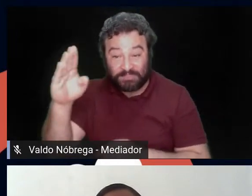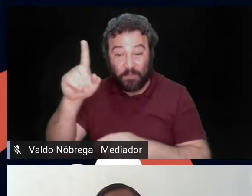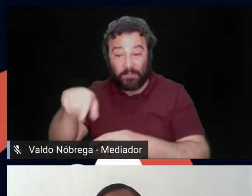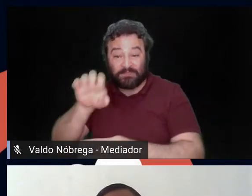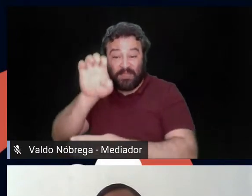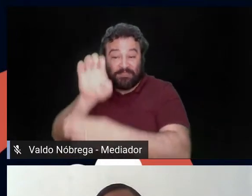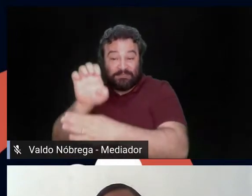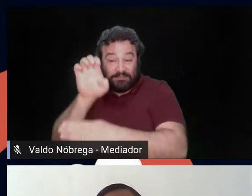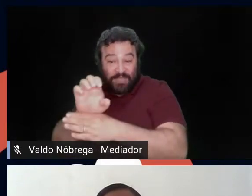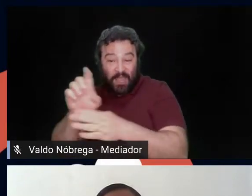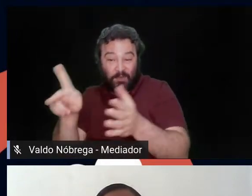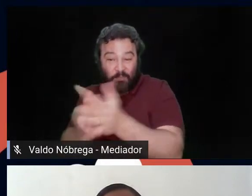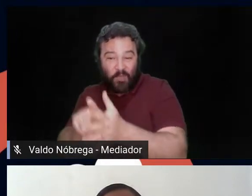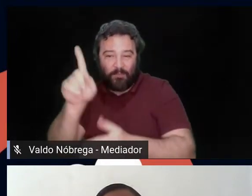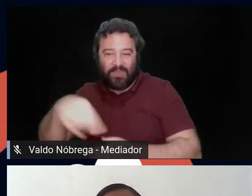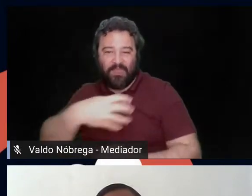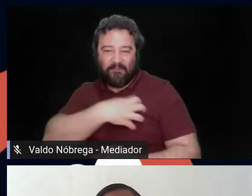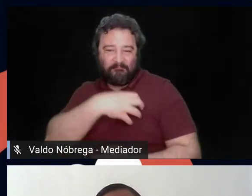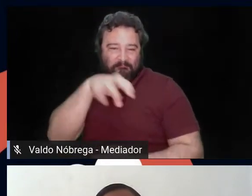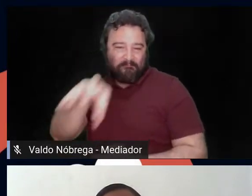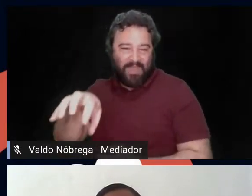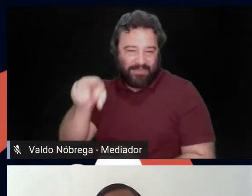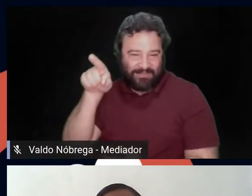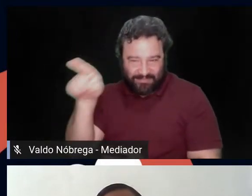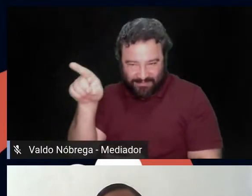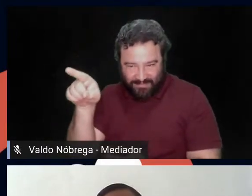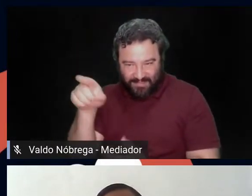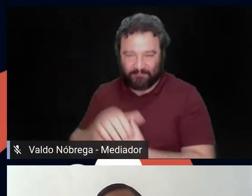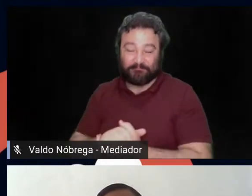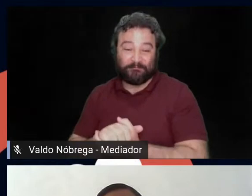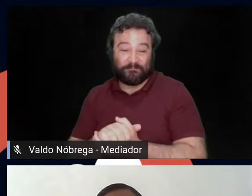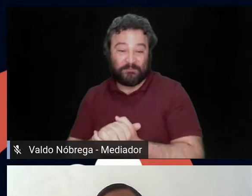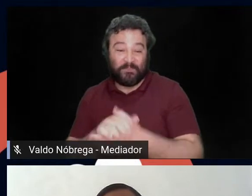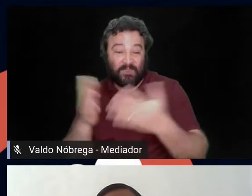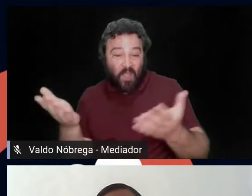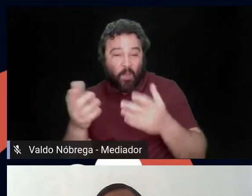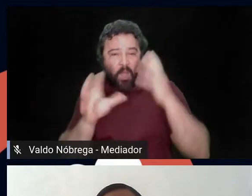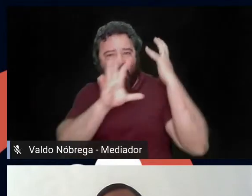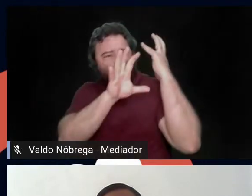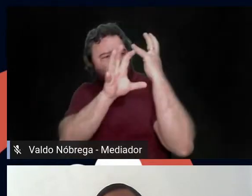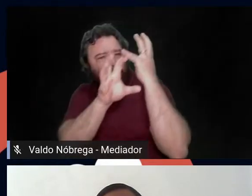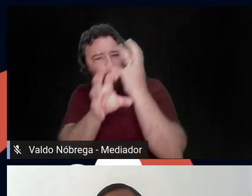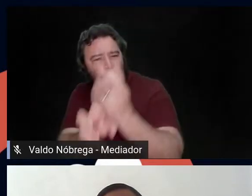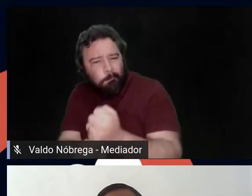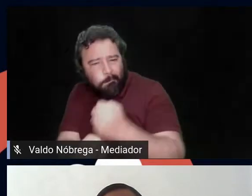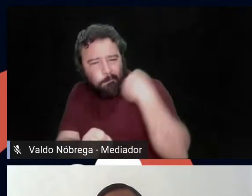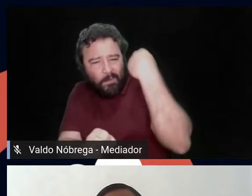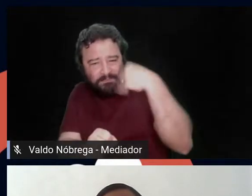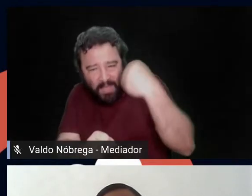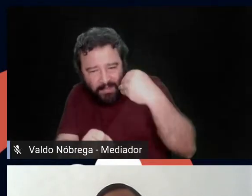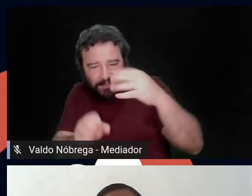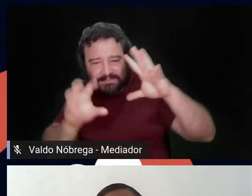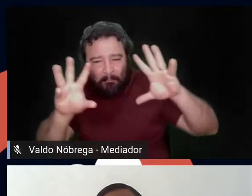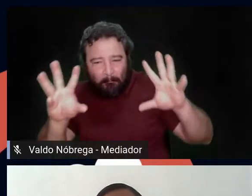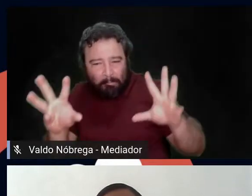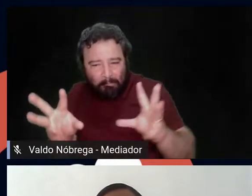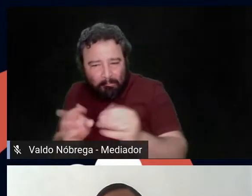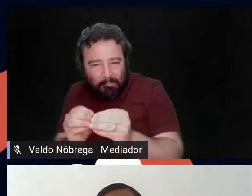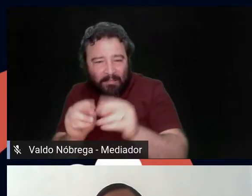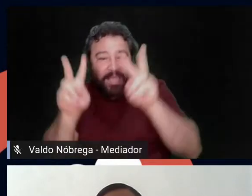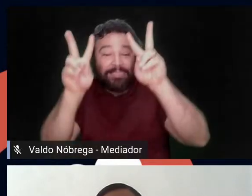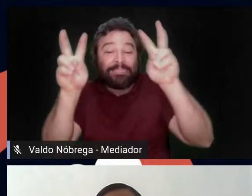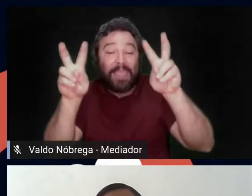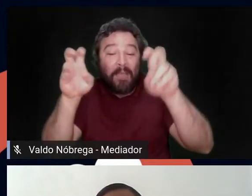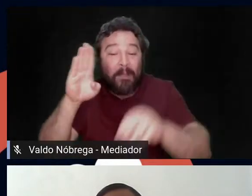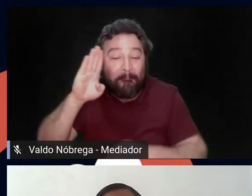para os surdos, principalmente do estado de Salvador, né, lá na Bahia. Então é uma